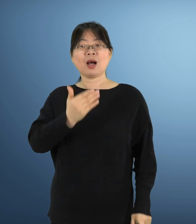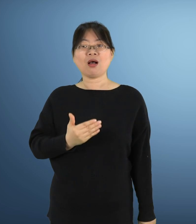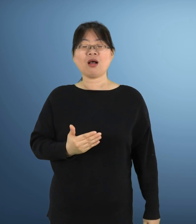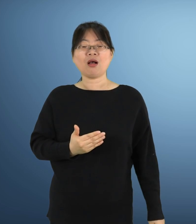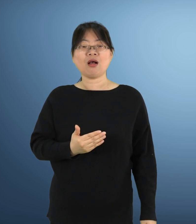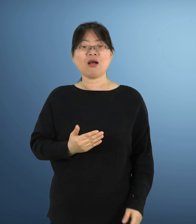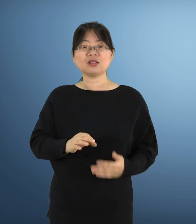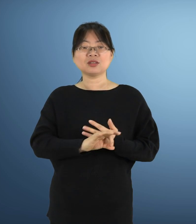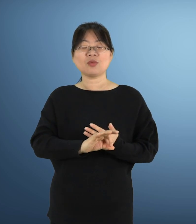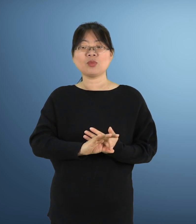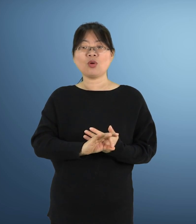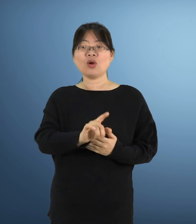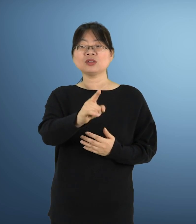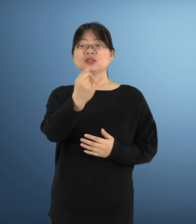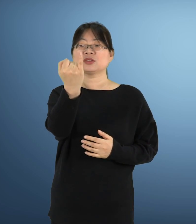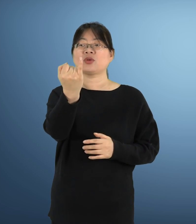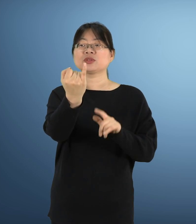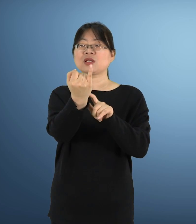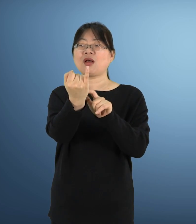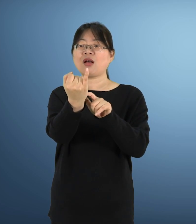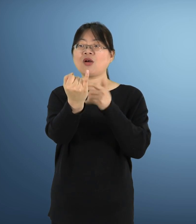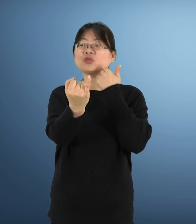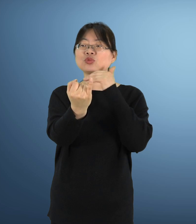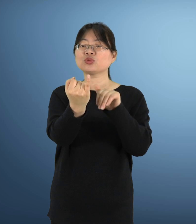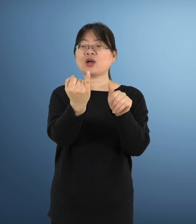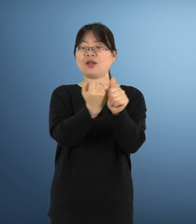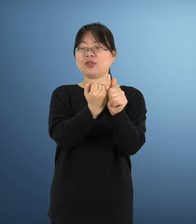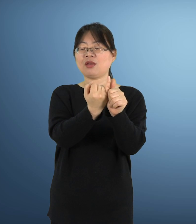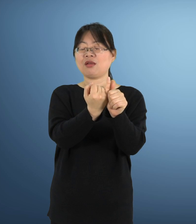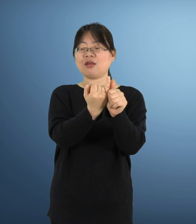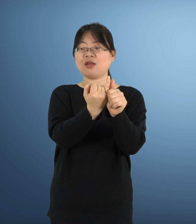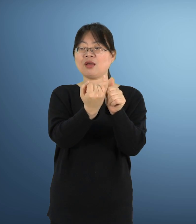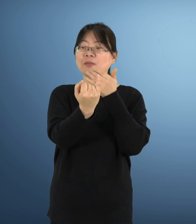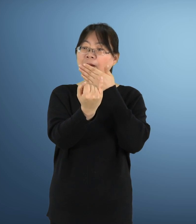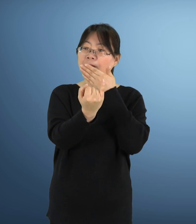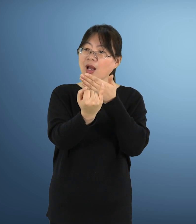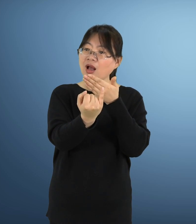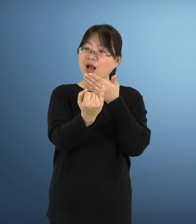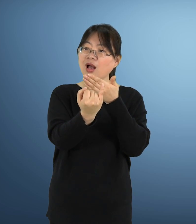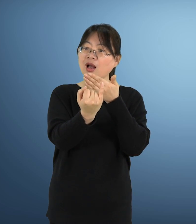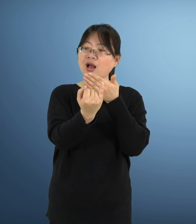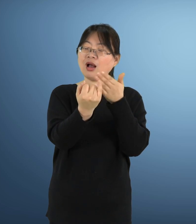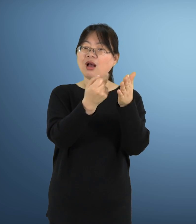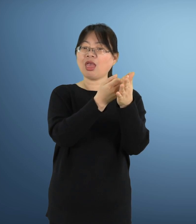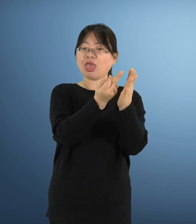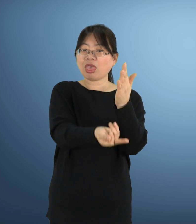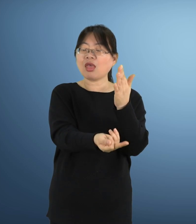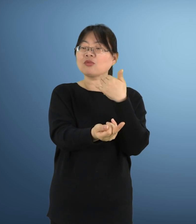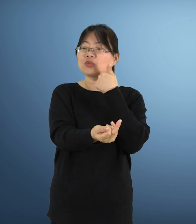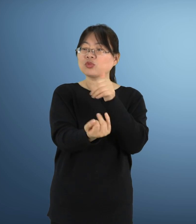그러면 그 여자가 누구의 아내가 되겠습니까? 라고 물은 거예요. 자, 여러분,